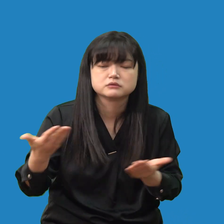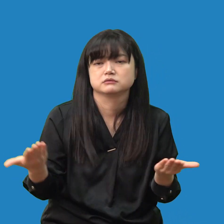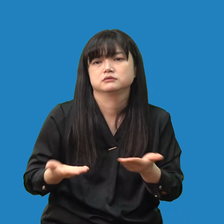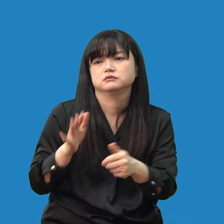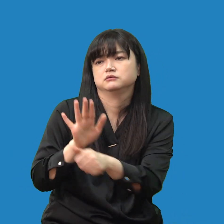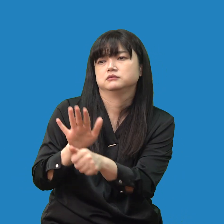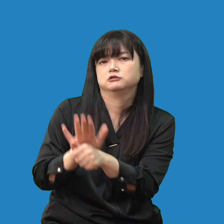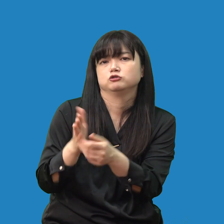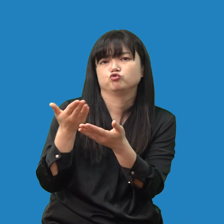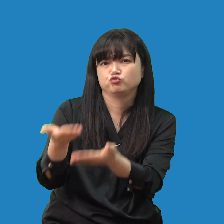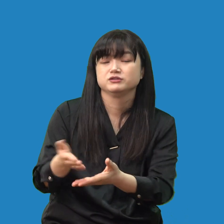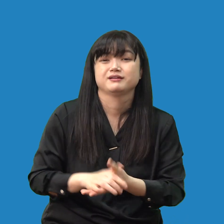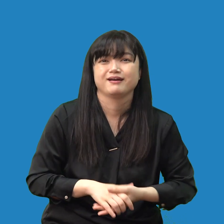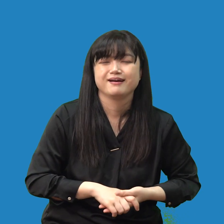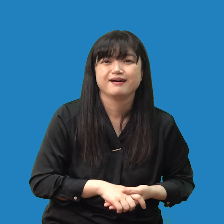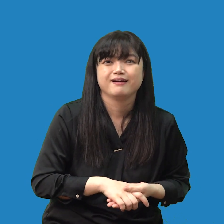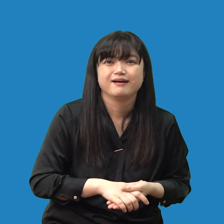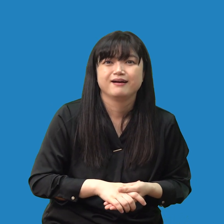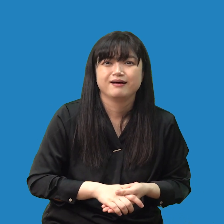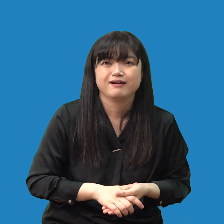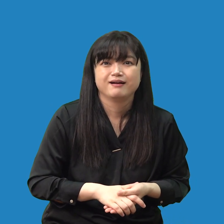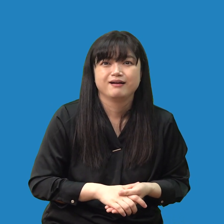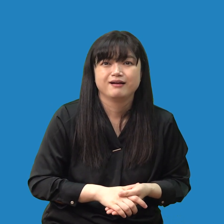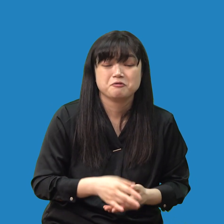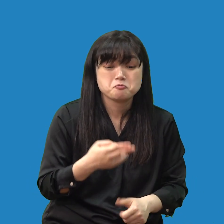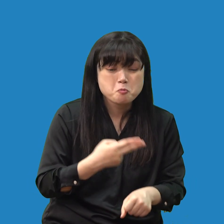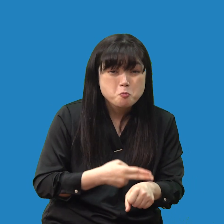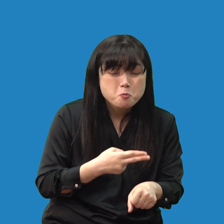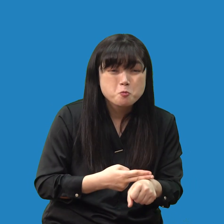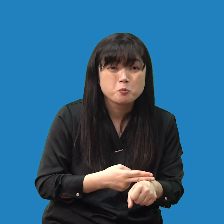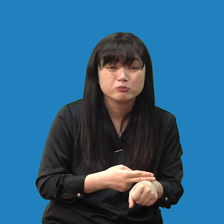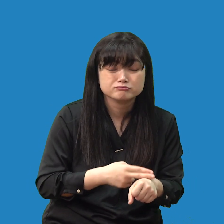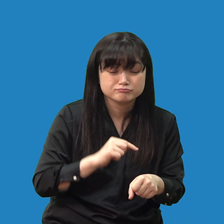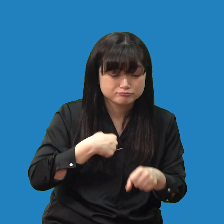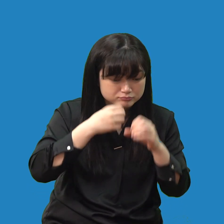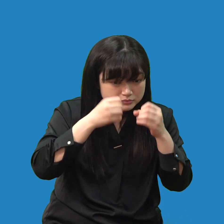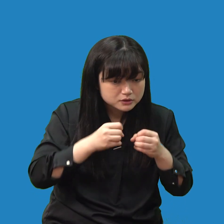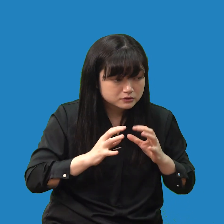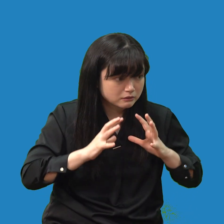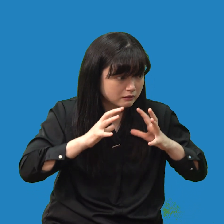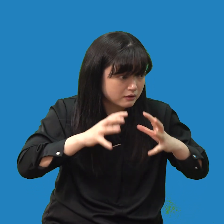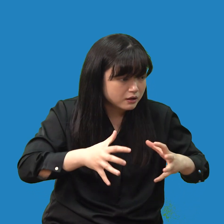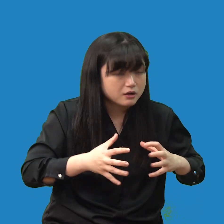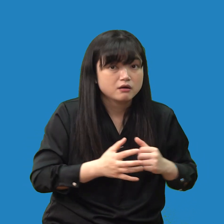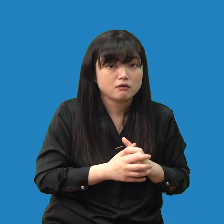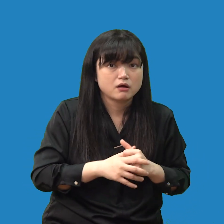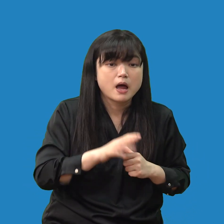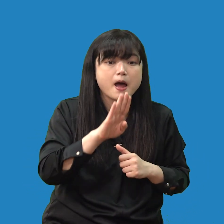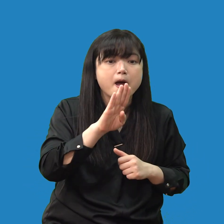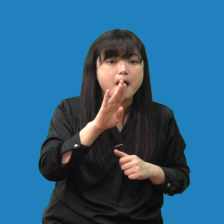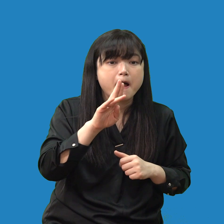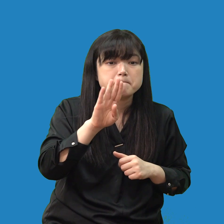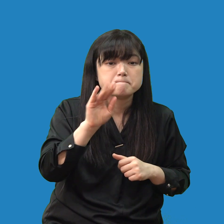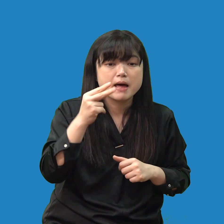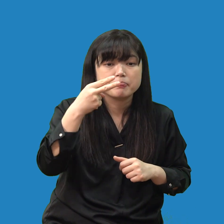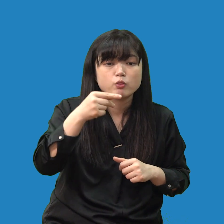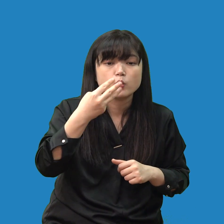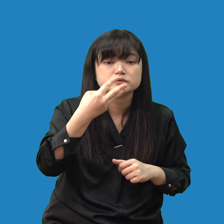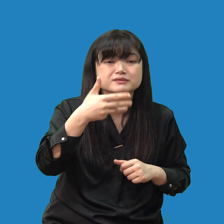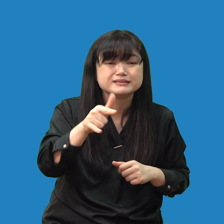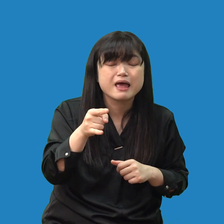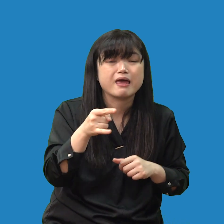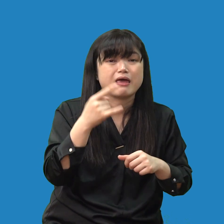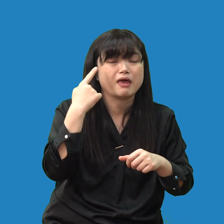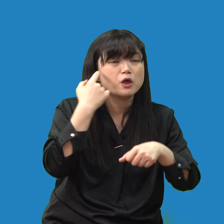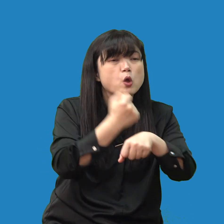잘하게 만드신다는 겁니다. 그 교수님 자체도 세계적인 참 반도체 과학자로서 이